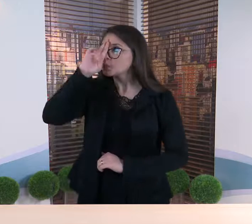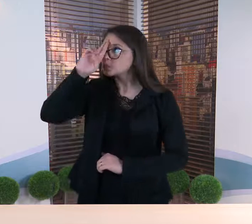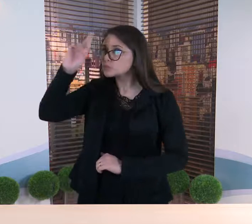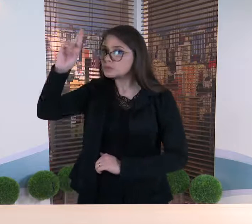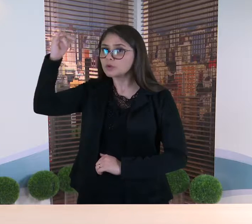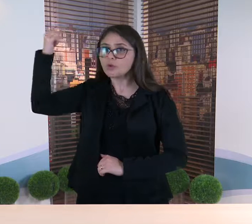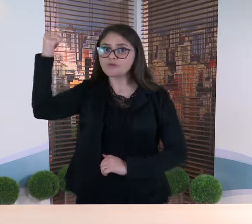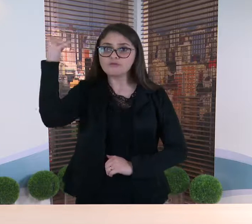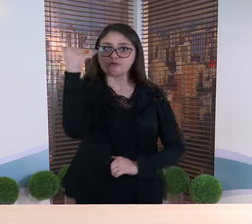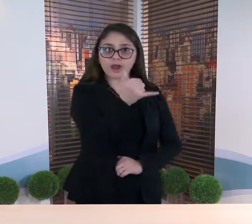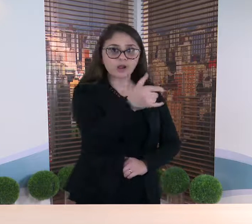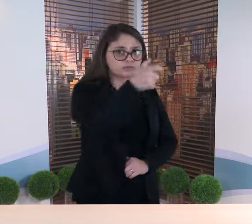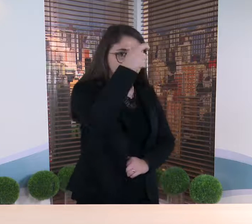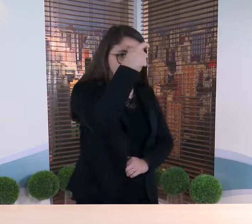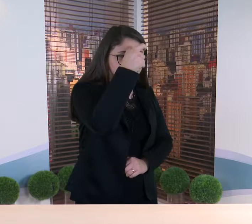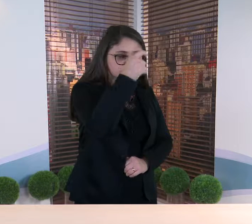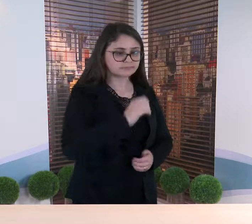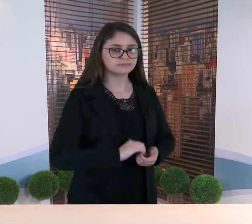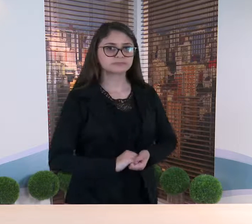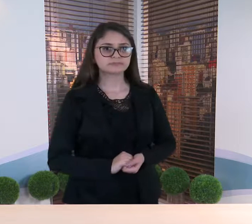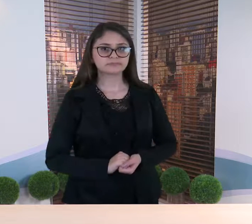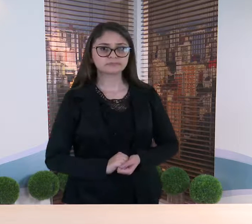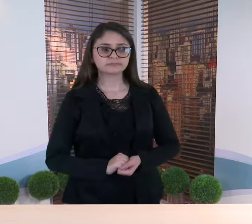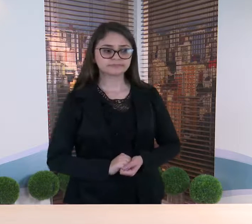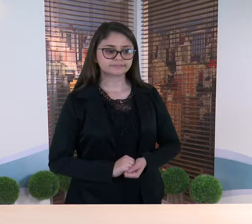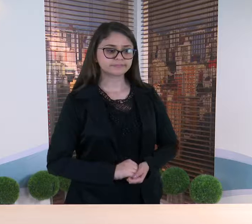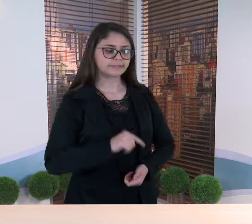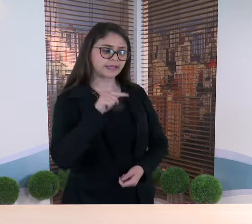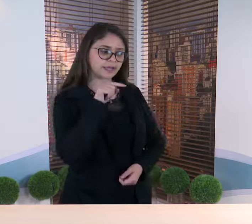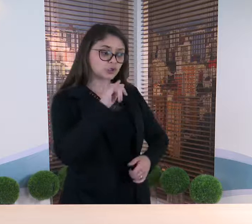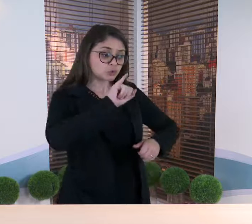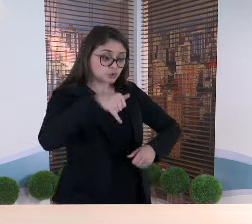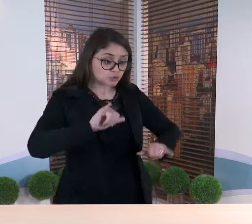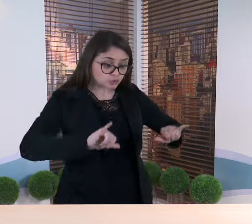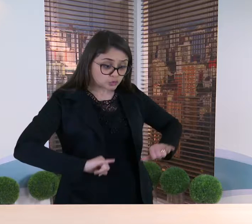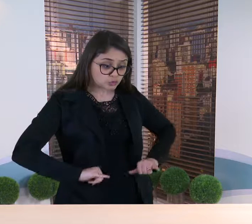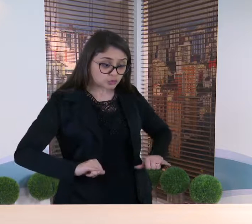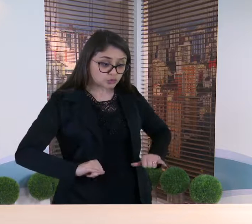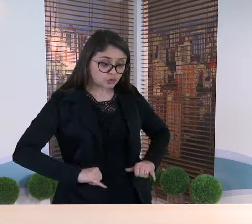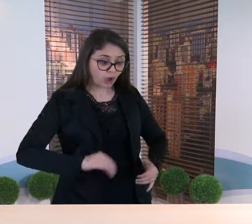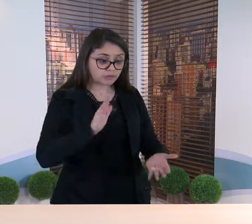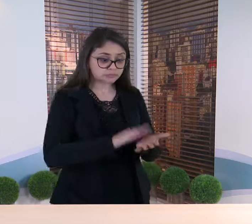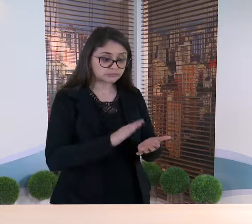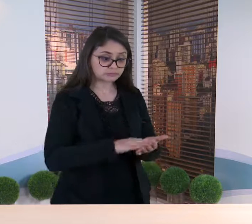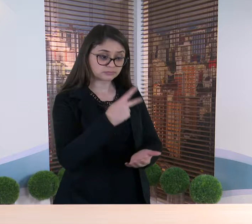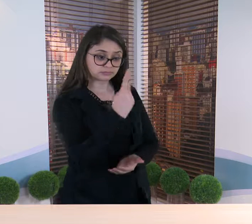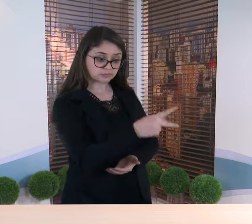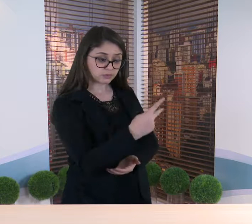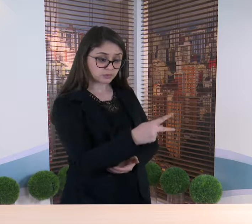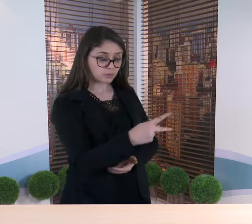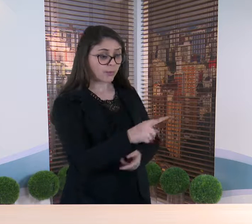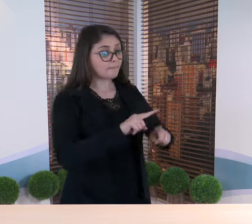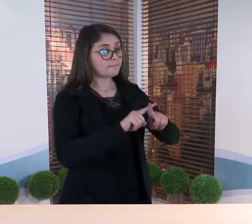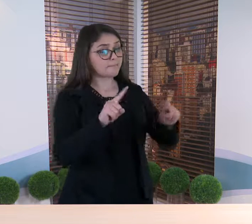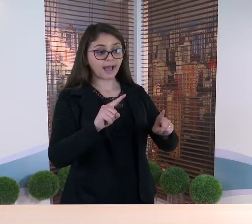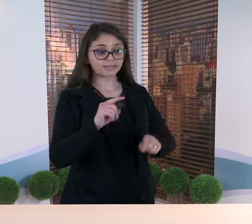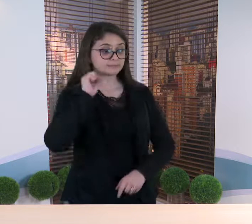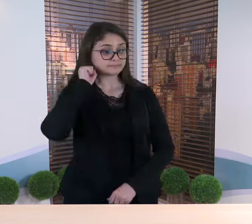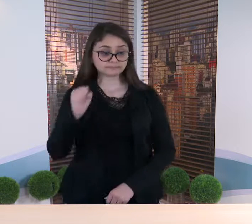Senhor a Satanás: Eis que ele está na tua mão. Poupa, porém, a sua vida.